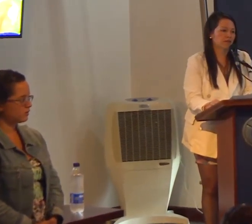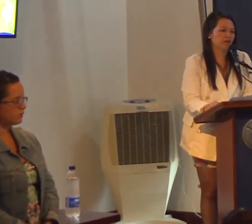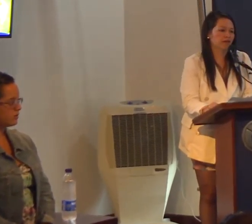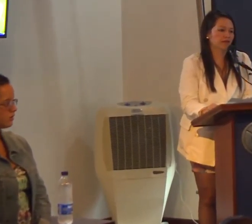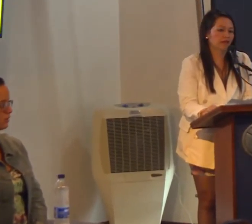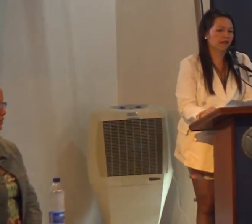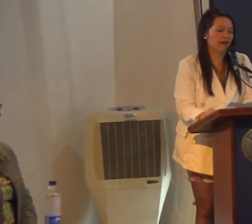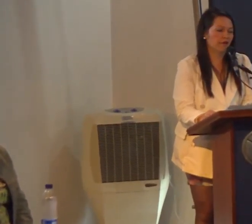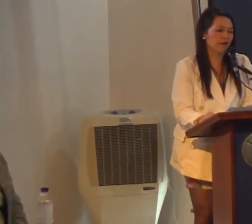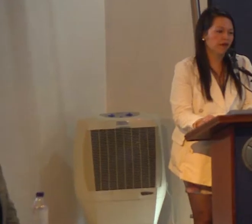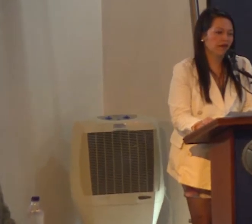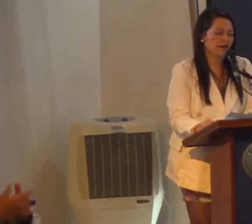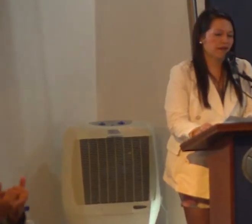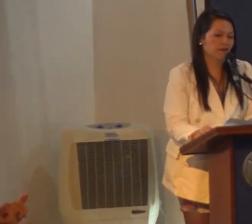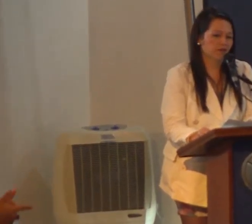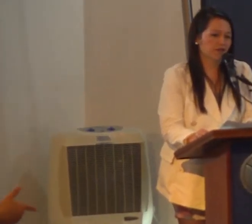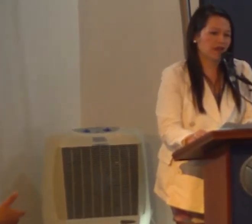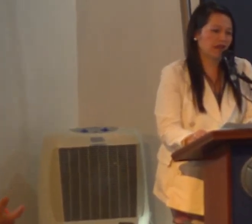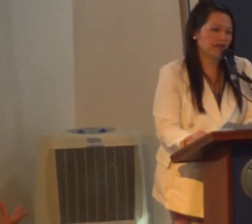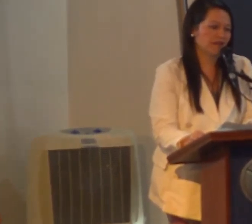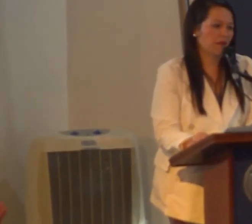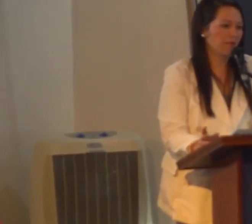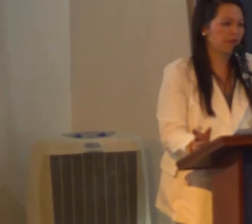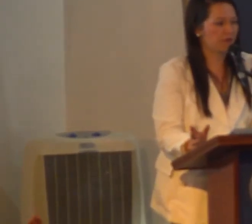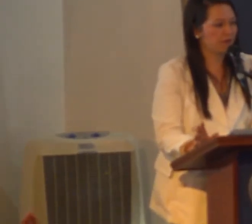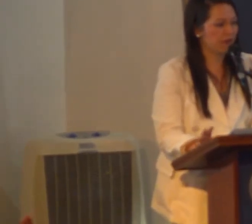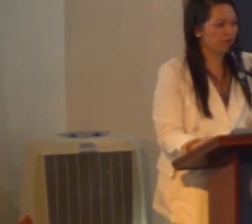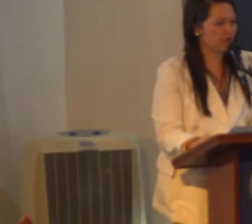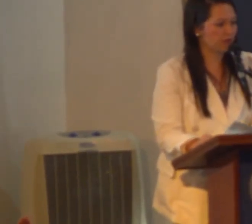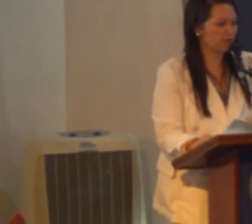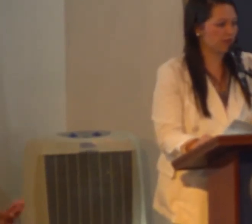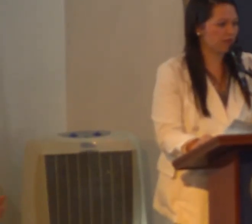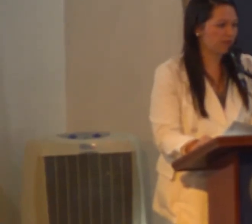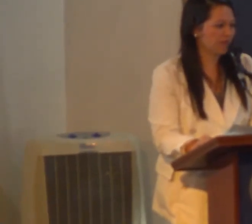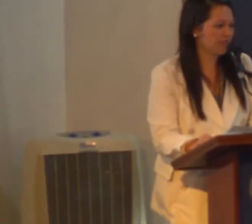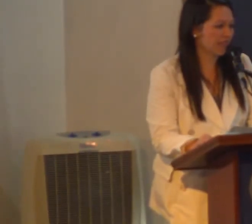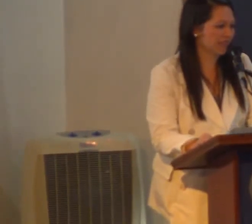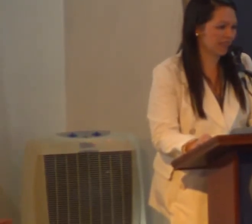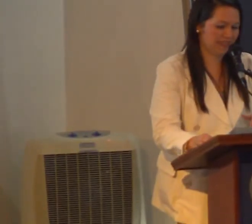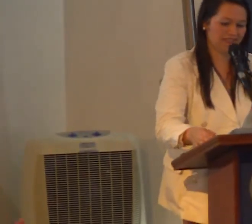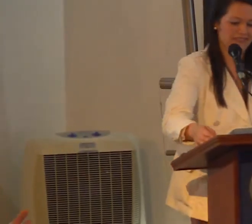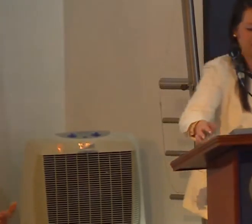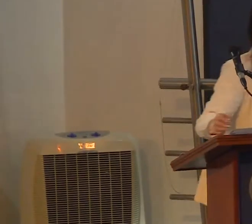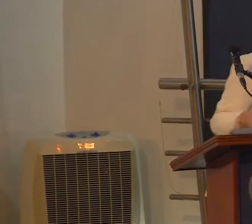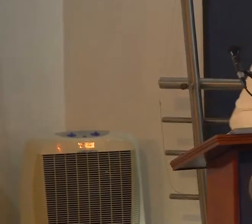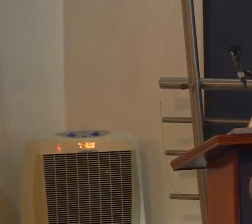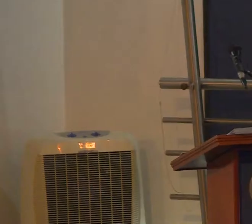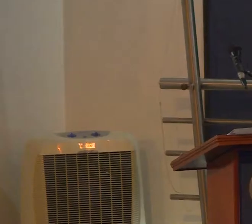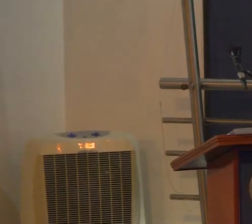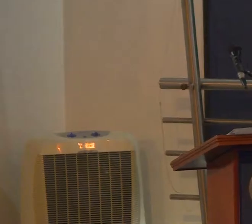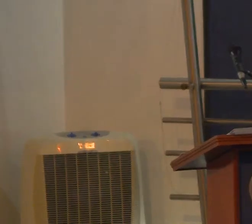talleristas y ponentes el día de hoy. Entonces, pues bienvenidos a su espacio. Muchas gracias.